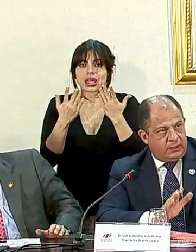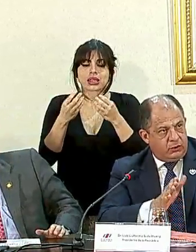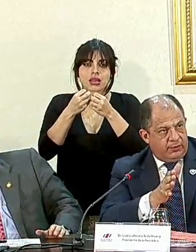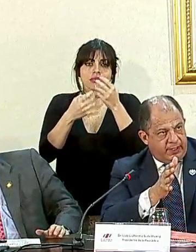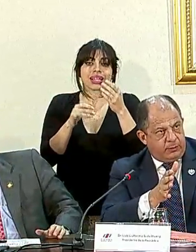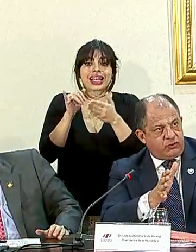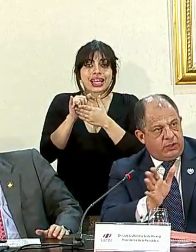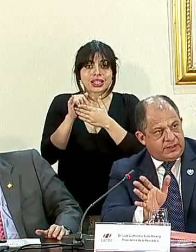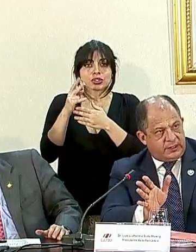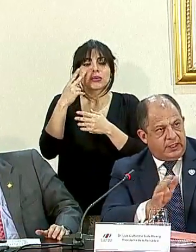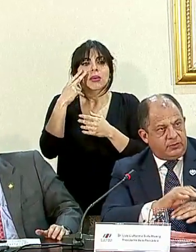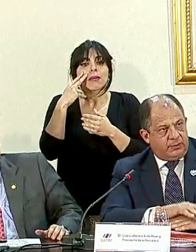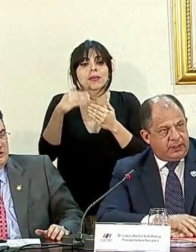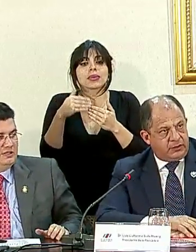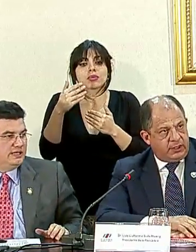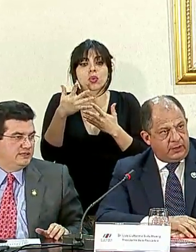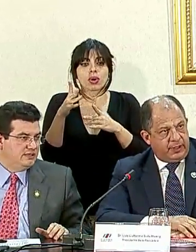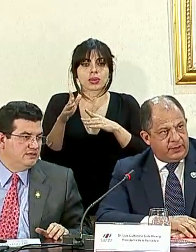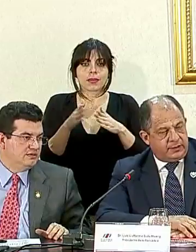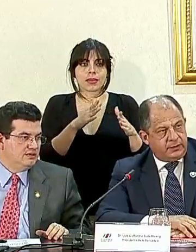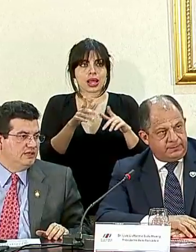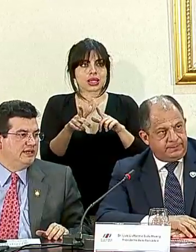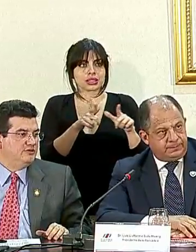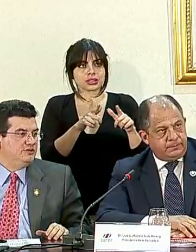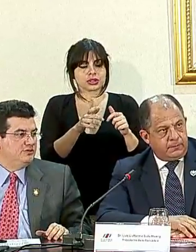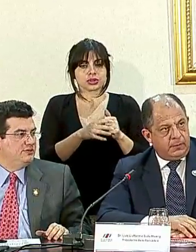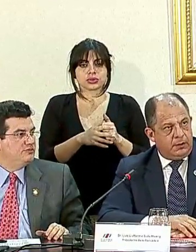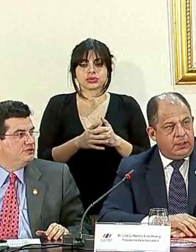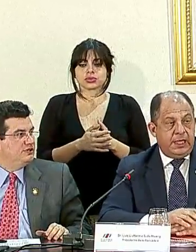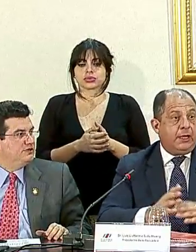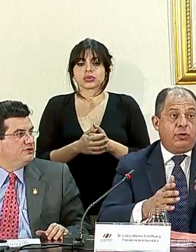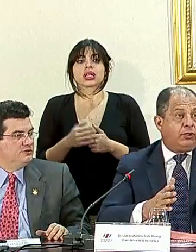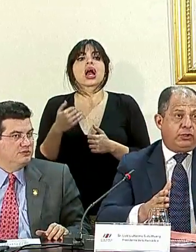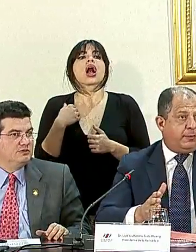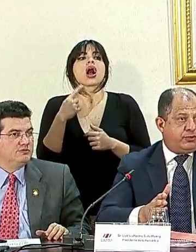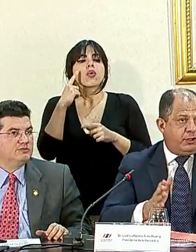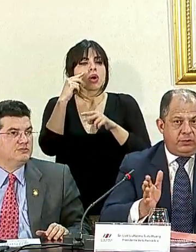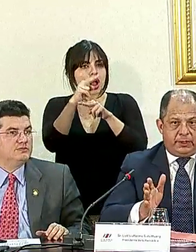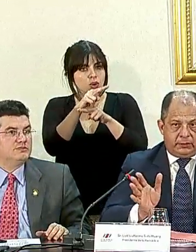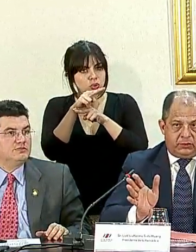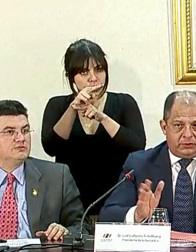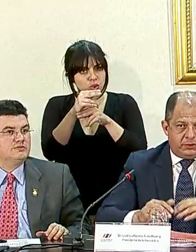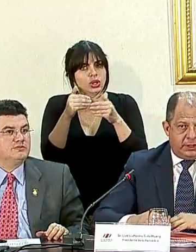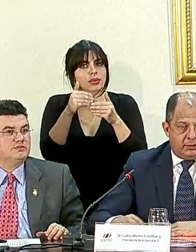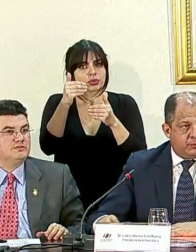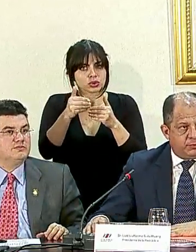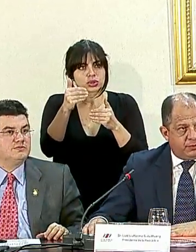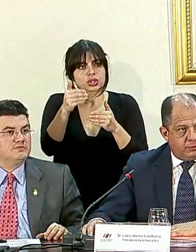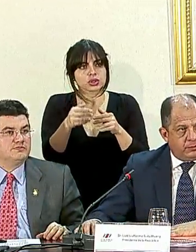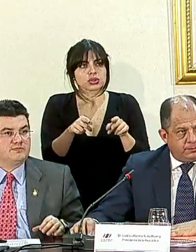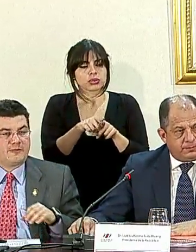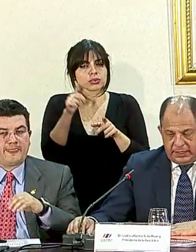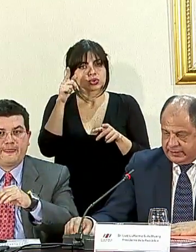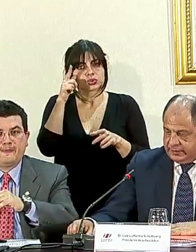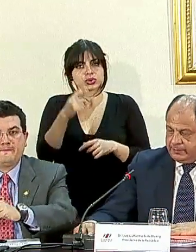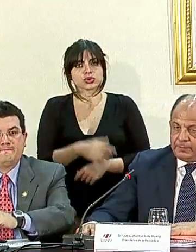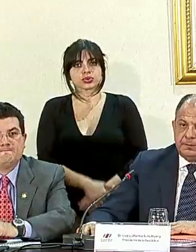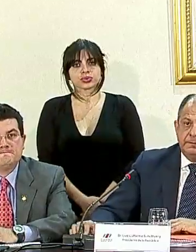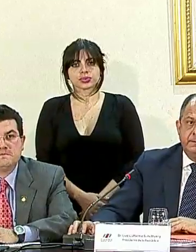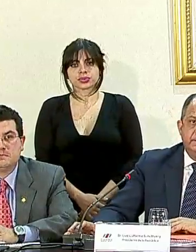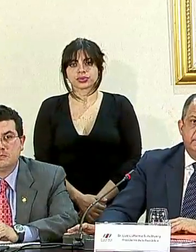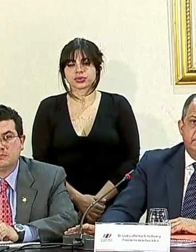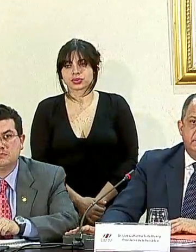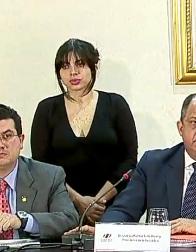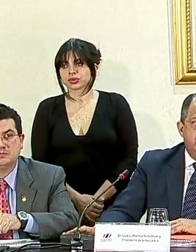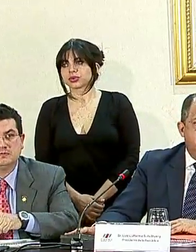es lo que veremos una vez que tengamos el Plan Nacional de Emergencias. Y hay auditoría posterior. Y hay una auditoría posterior, ¿verdad? Todo esto, sí, claro, por supuesto. Gracias.